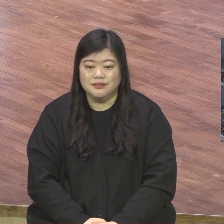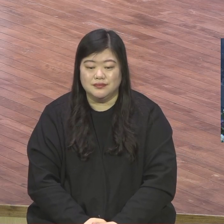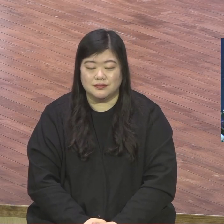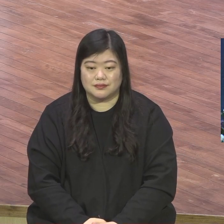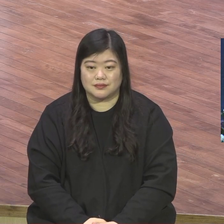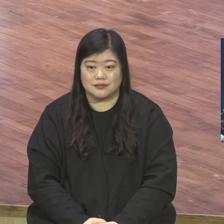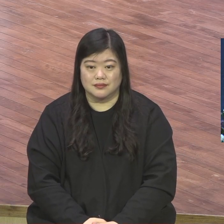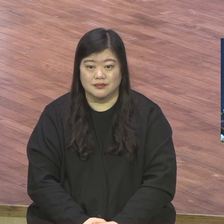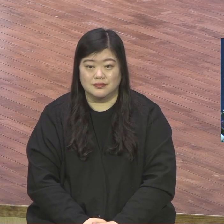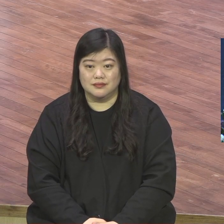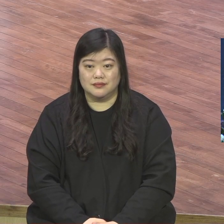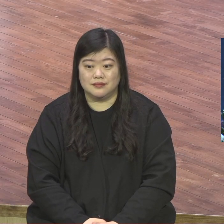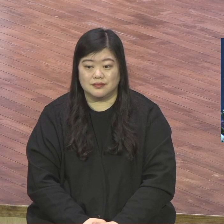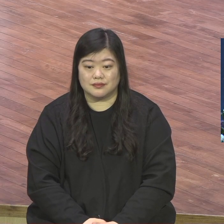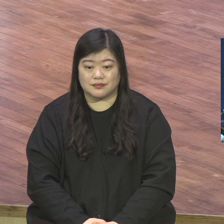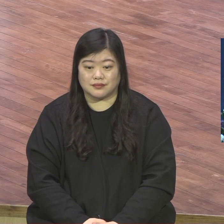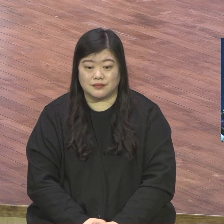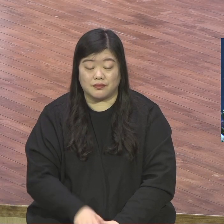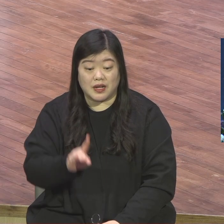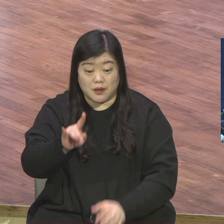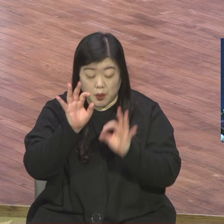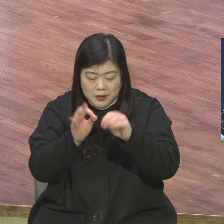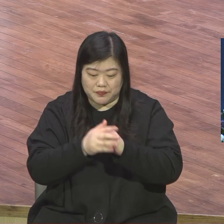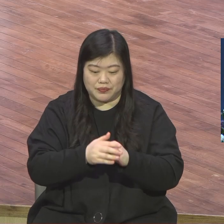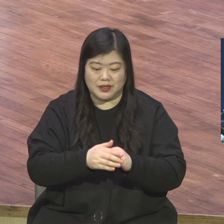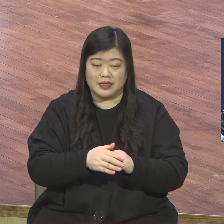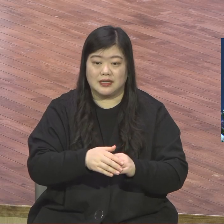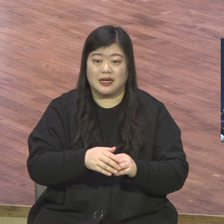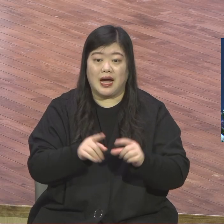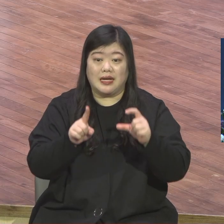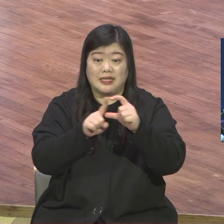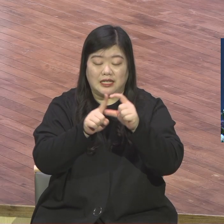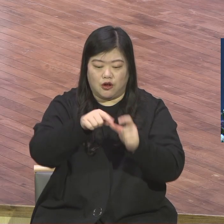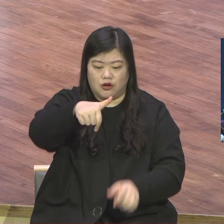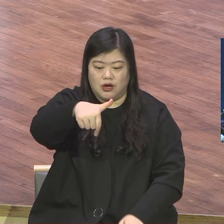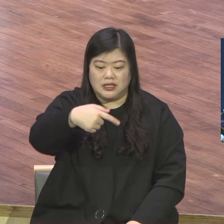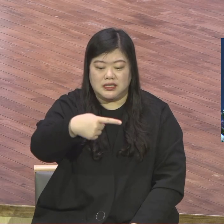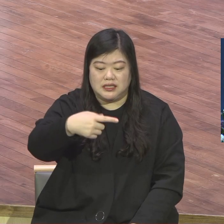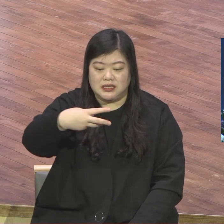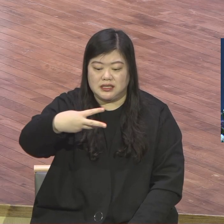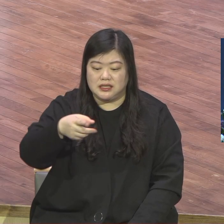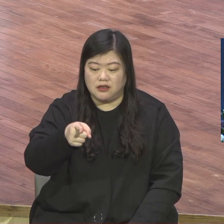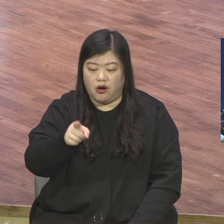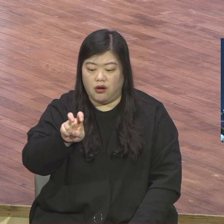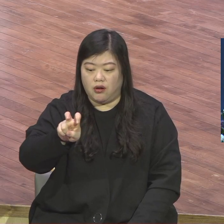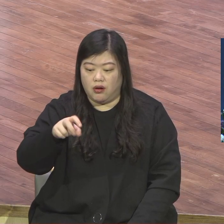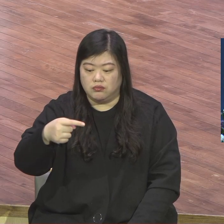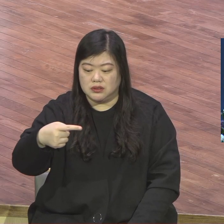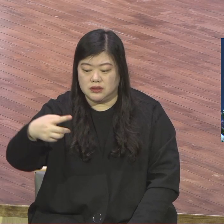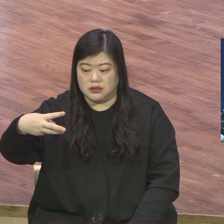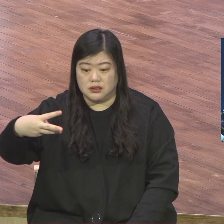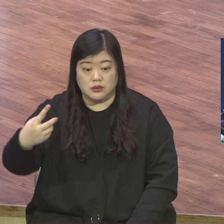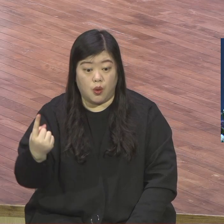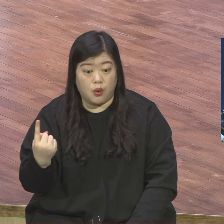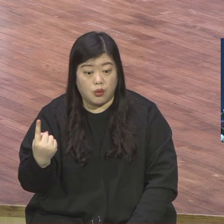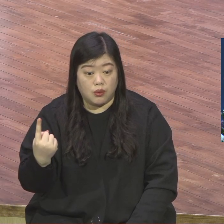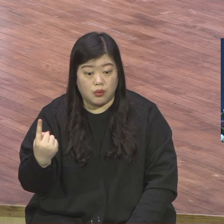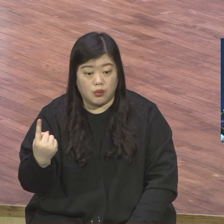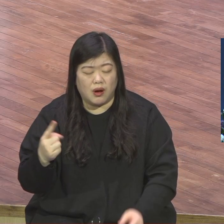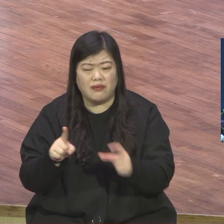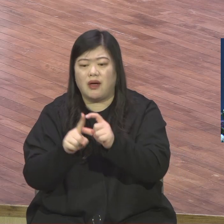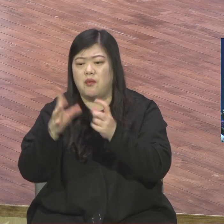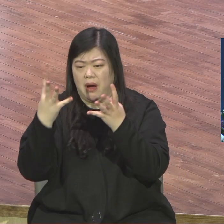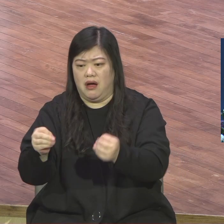그러므로 자 로마서에 나오는 이 그러므로라는 표현은 앞에 있었던